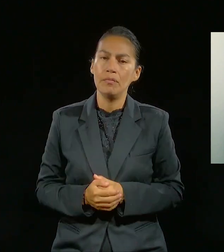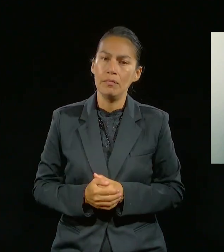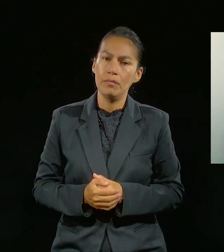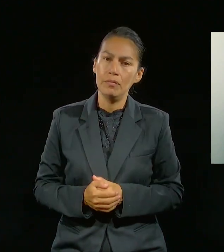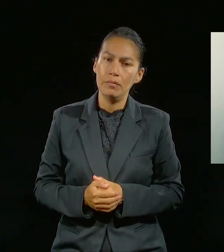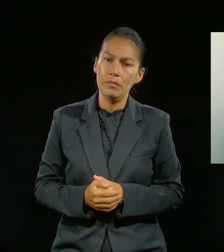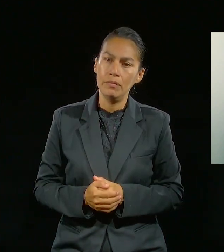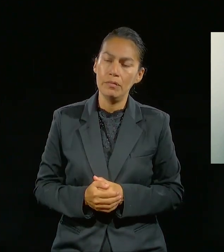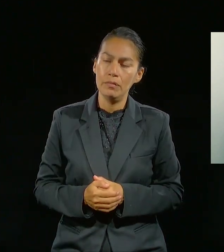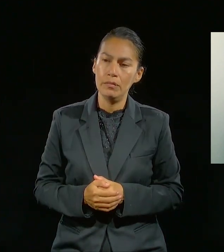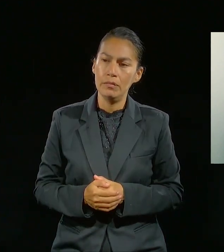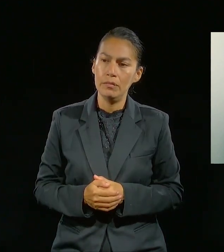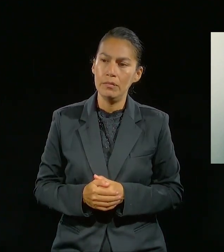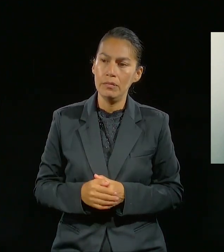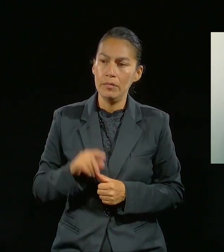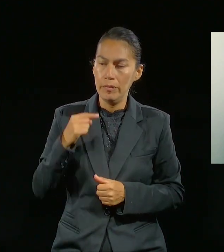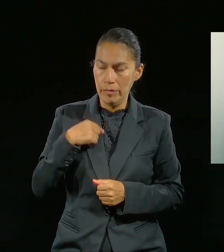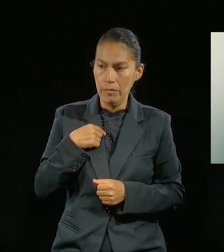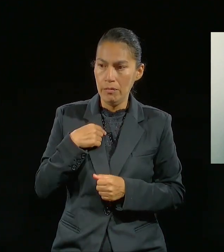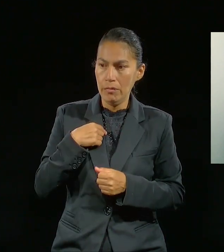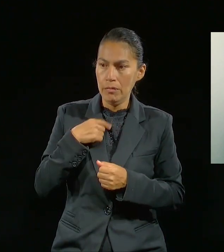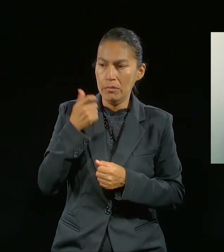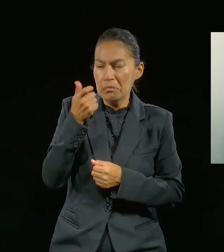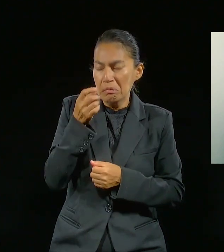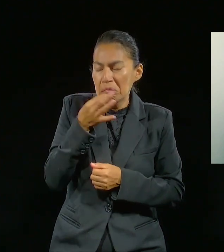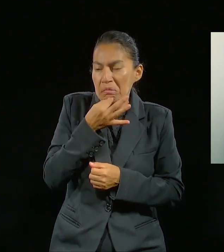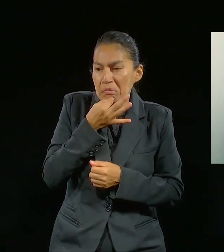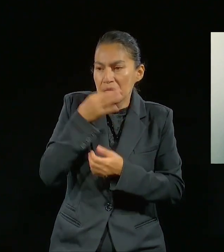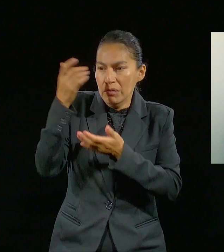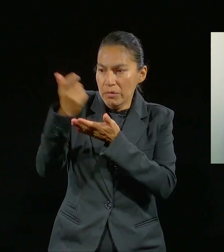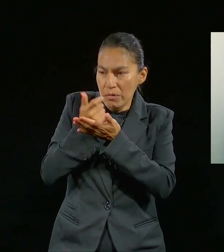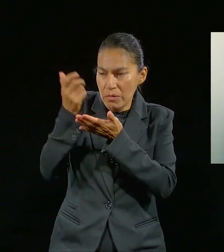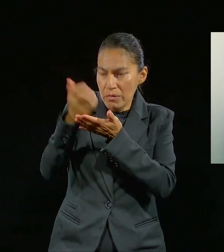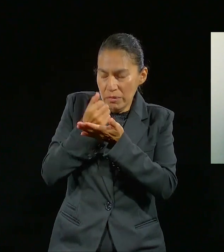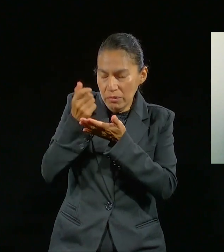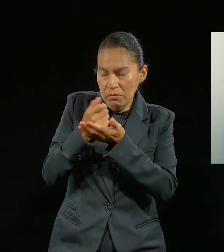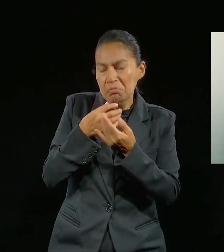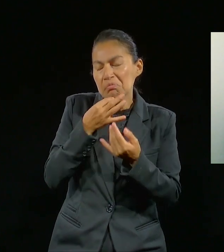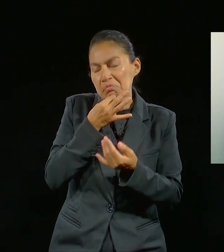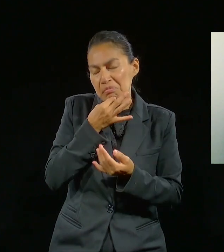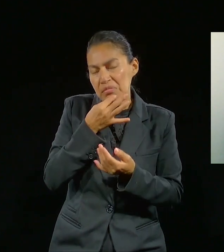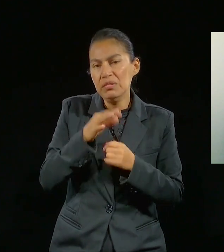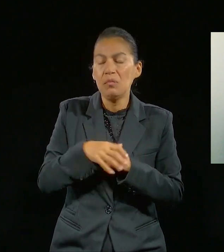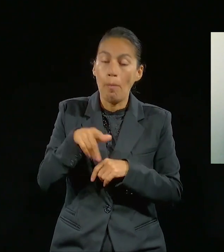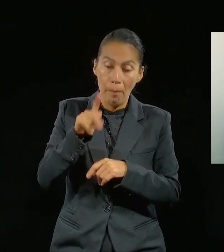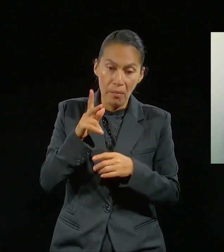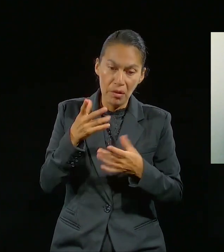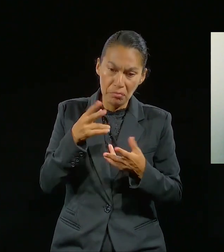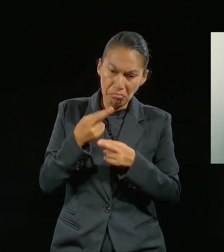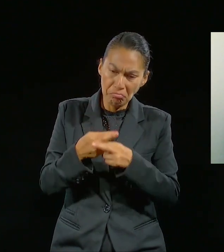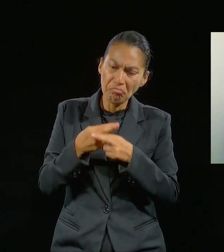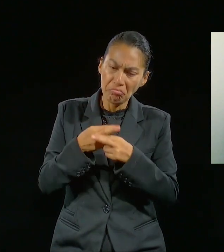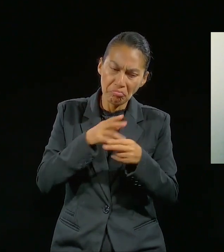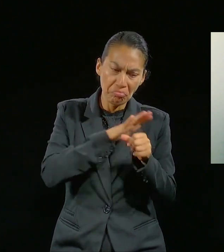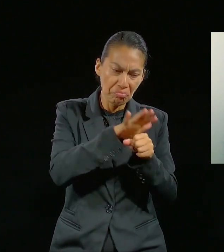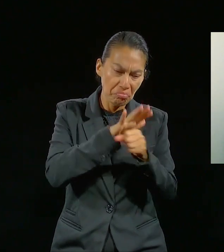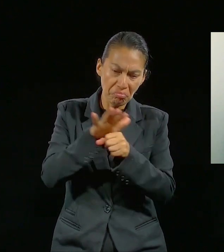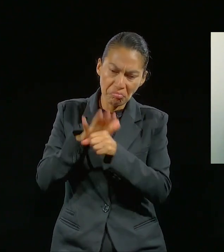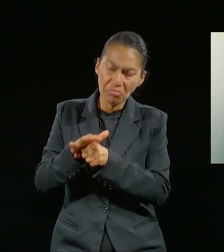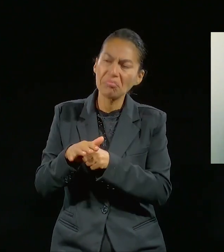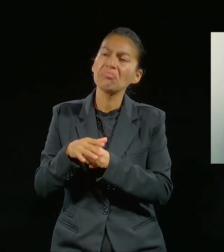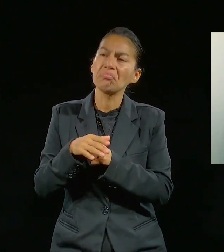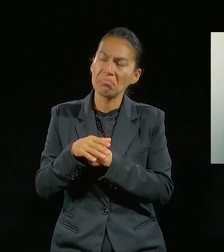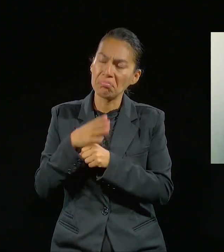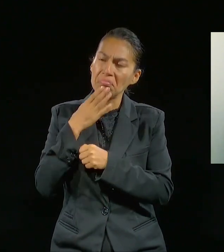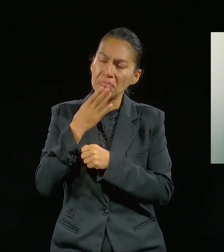porque, aunque pareciera que era muy poco lo que yo ganaba, pues nos alcanzaba porque suplía muchas